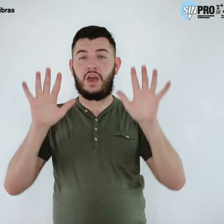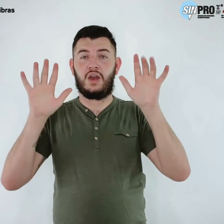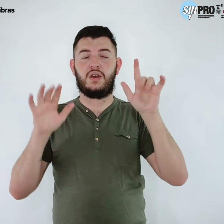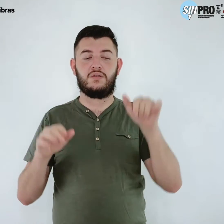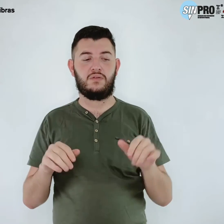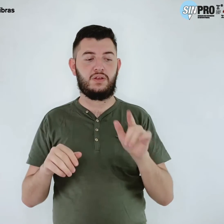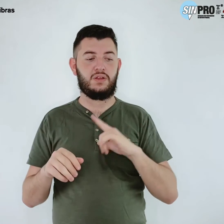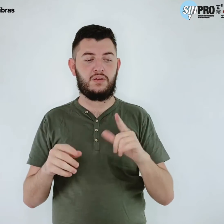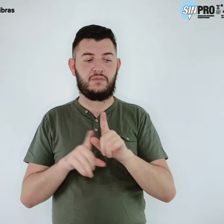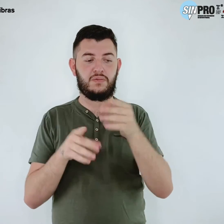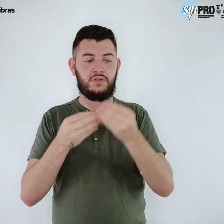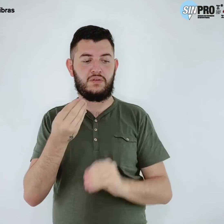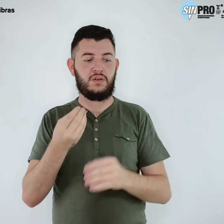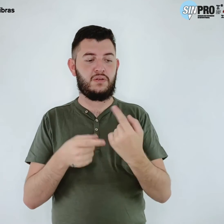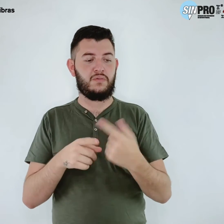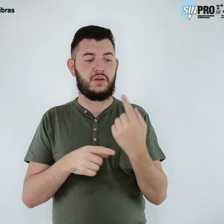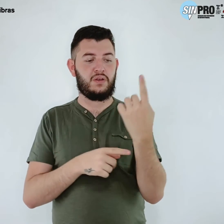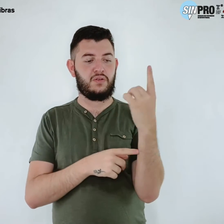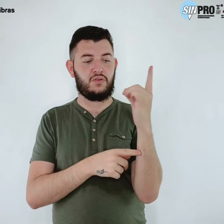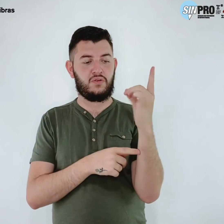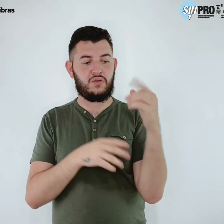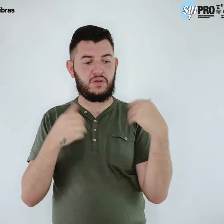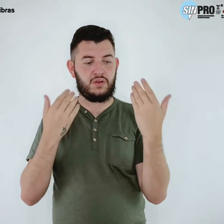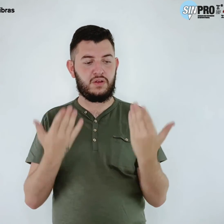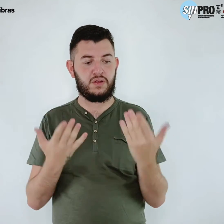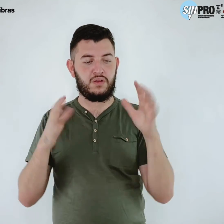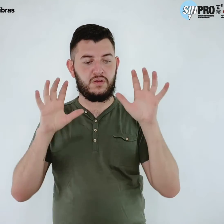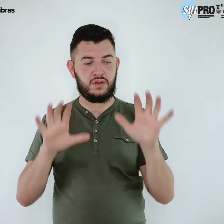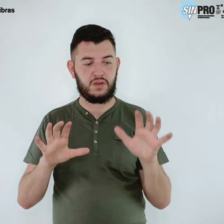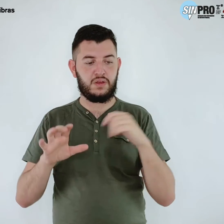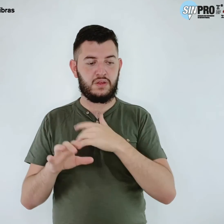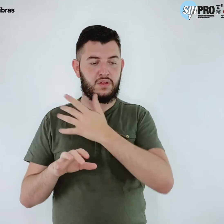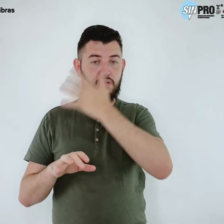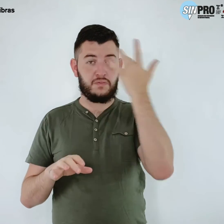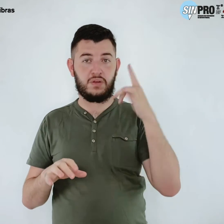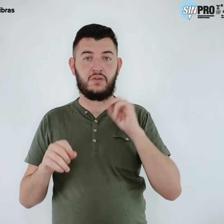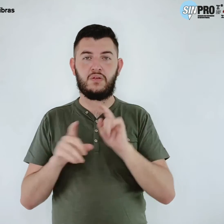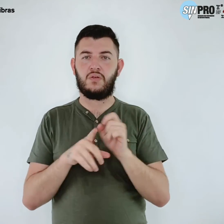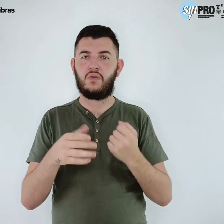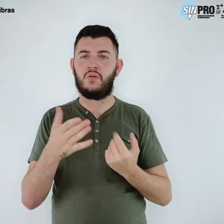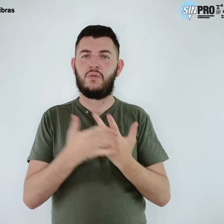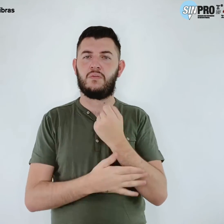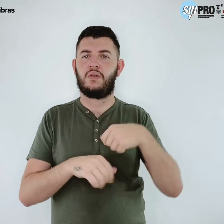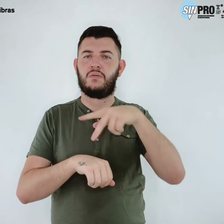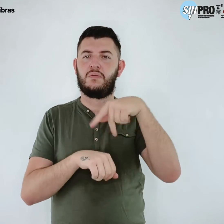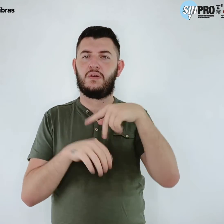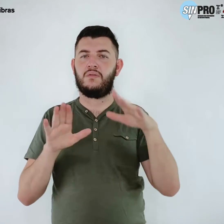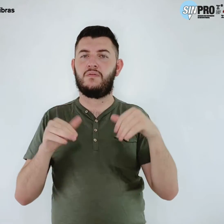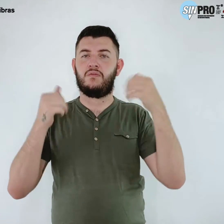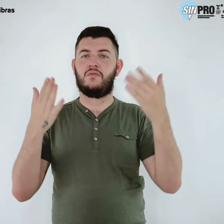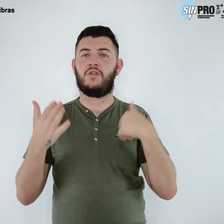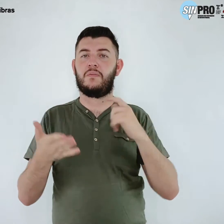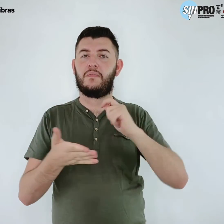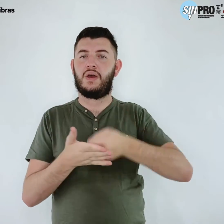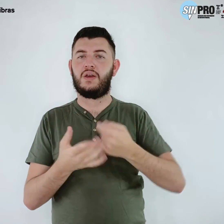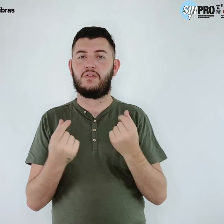é balizado pelo dólar. Assim, se os grandes compradores estrangeiros estão pagando